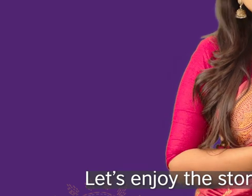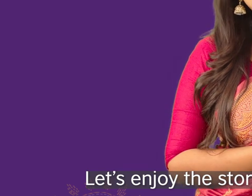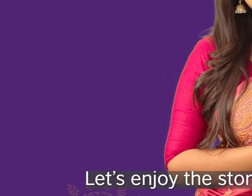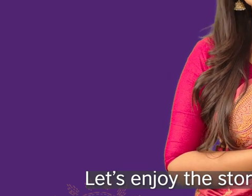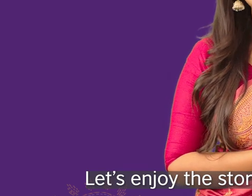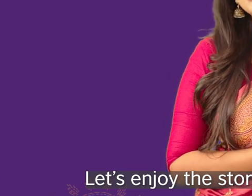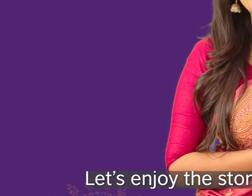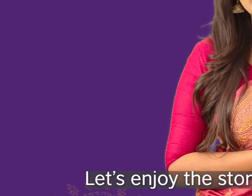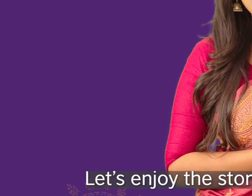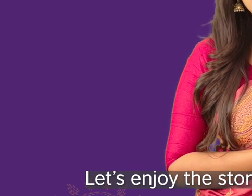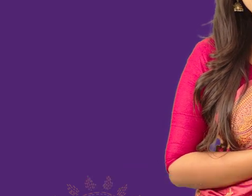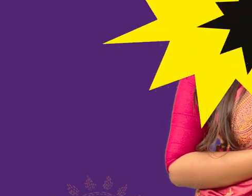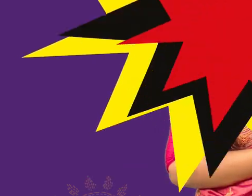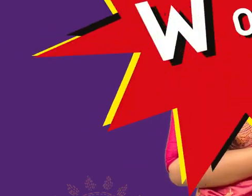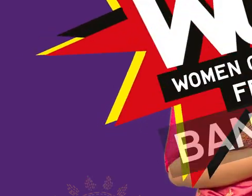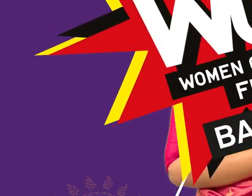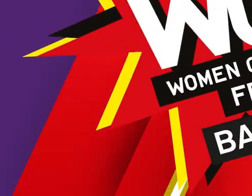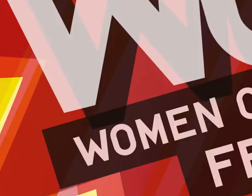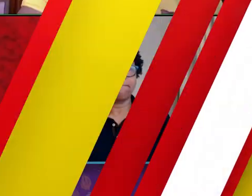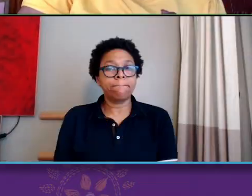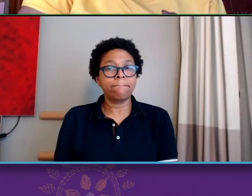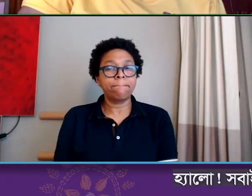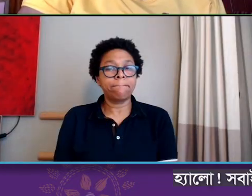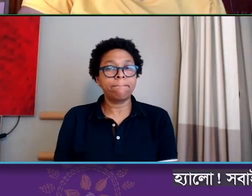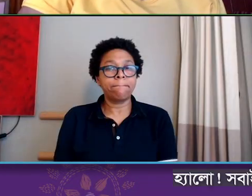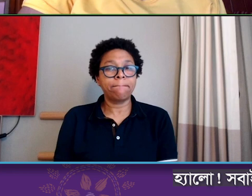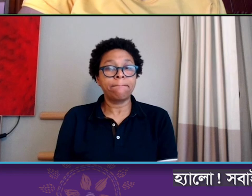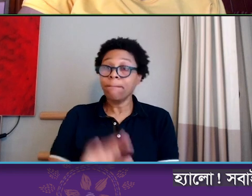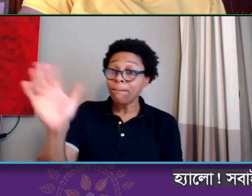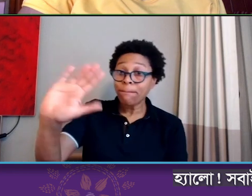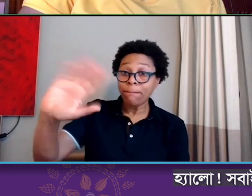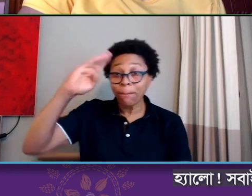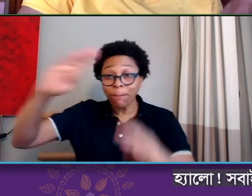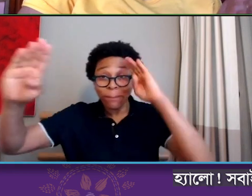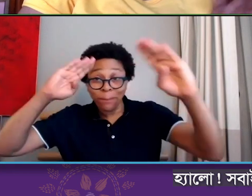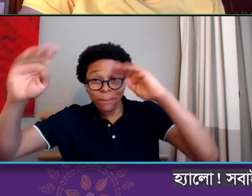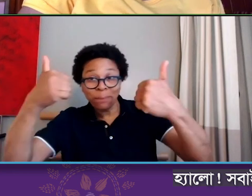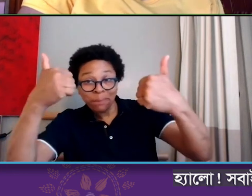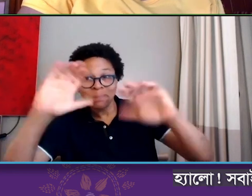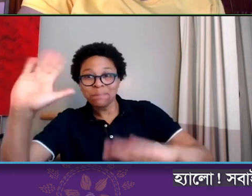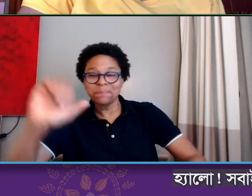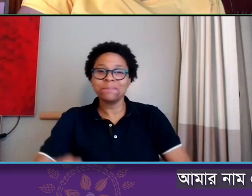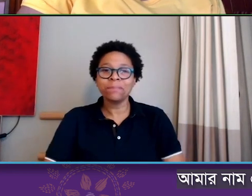দুই গুণী শিল্পীর সাফল্যগাথার গল্প। কাজ করেছেন তিনি